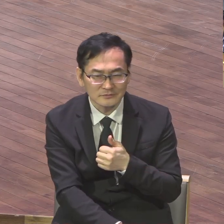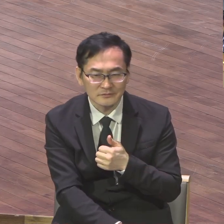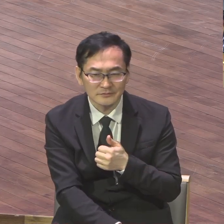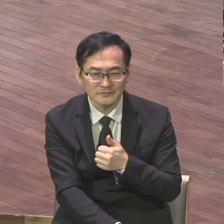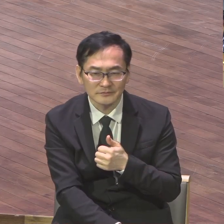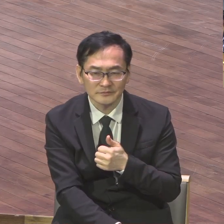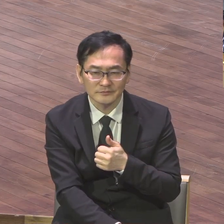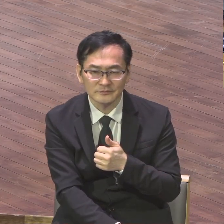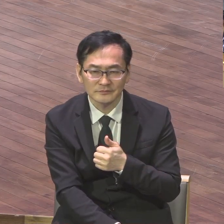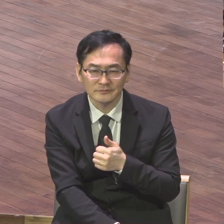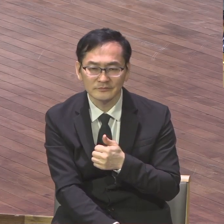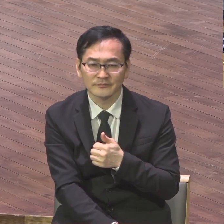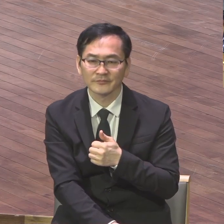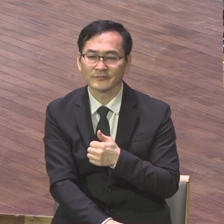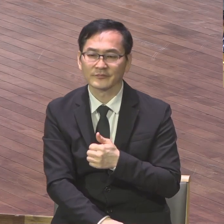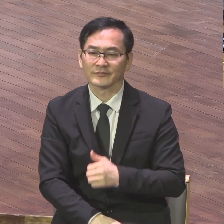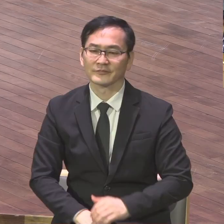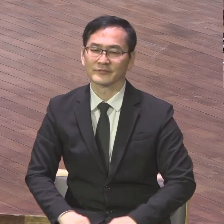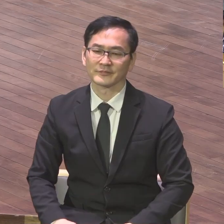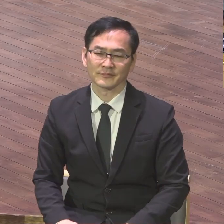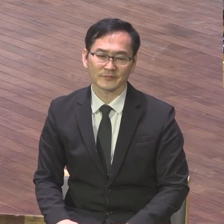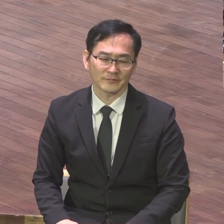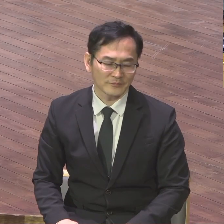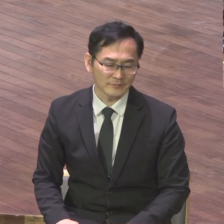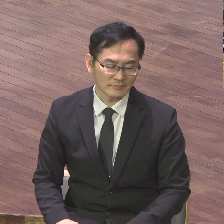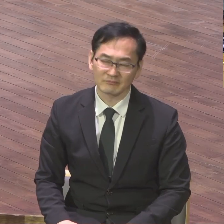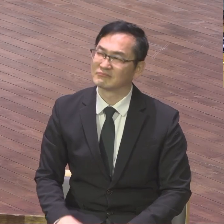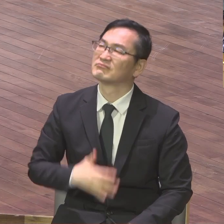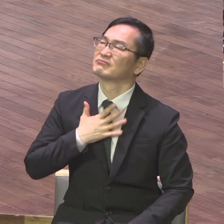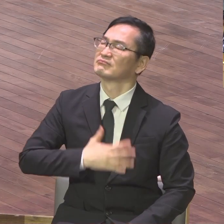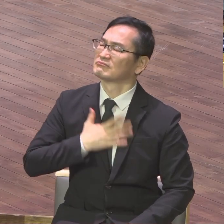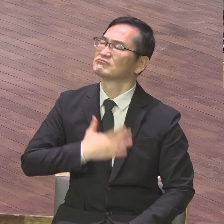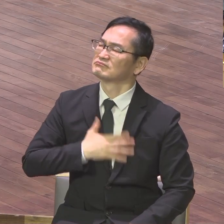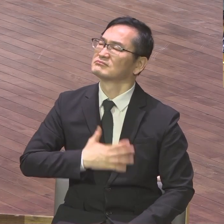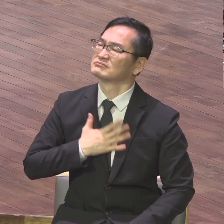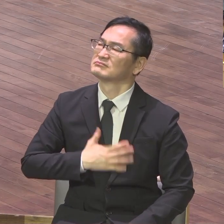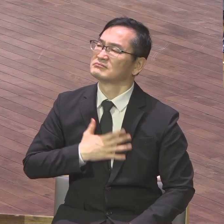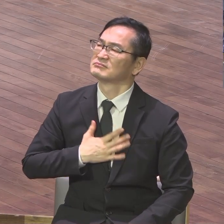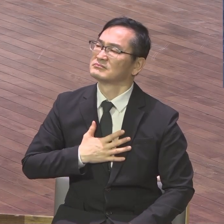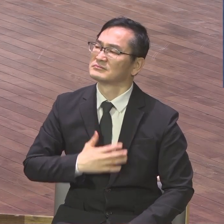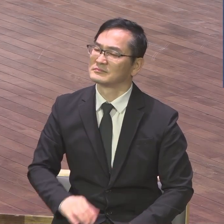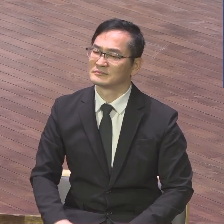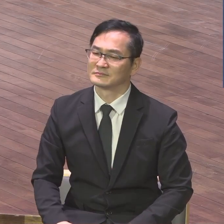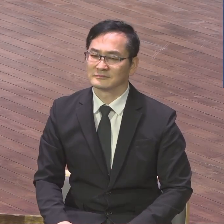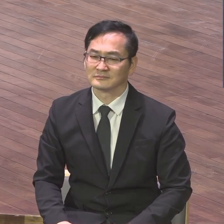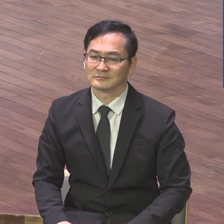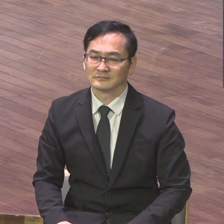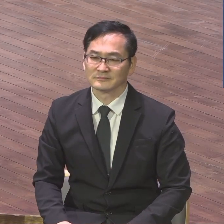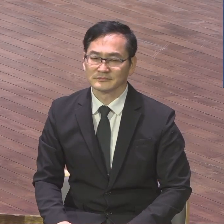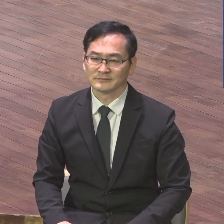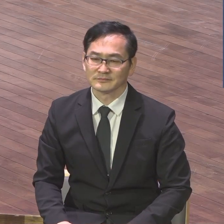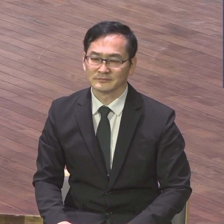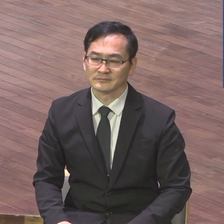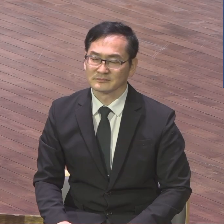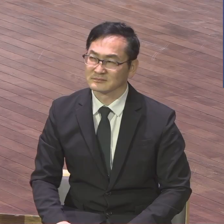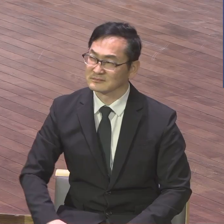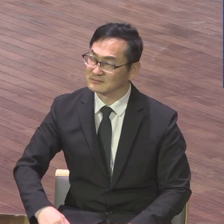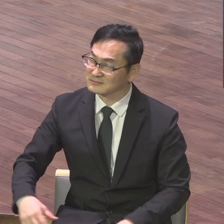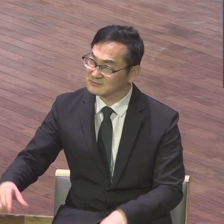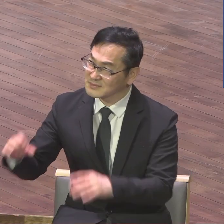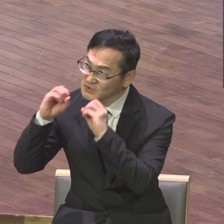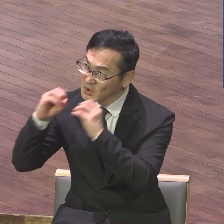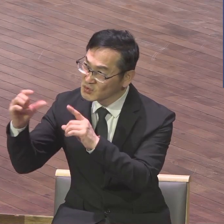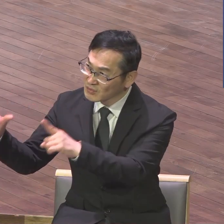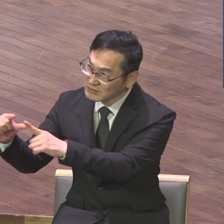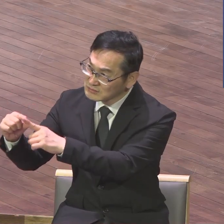자세. 그래서 올인한 겁니다. 좋습니다. 그러면 그렇게 해보겠습니다. 해보지도